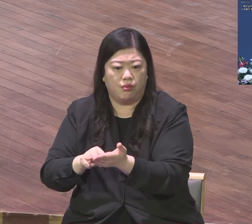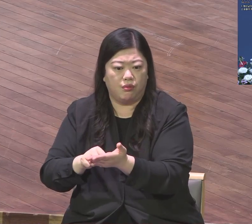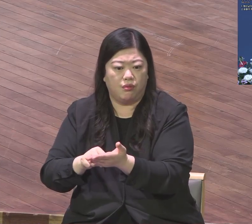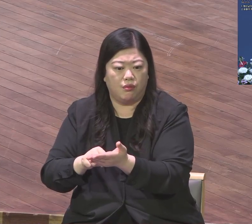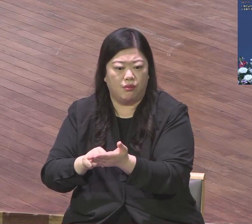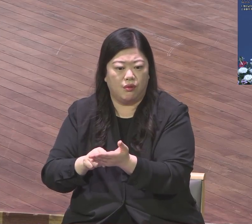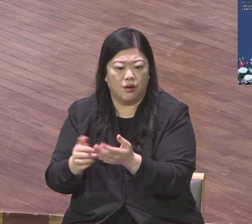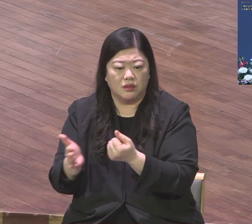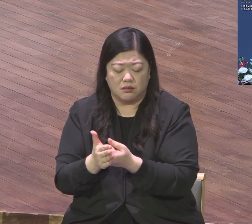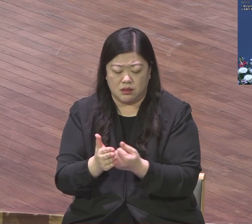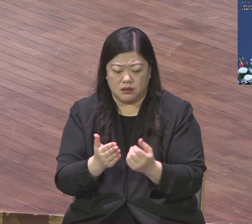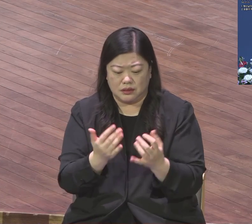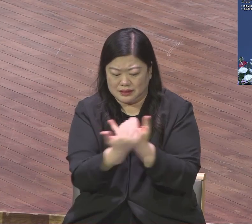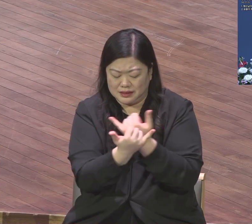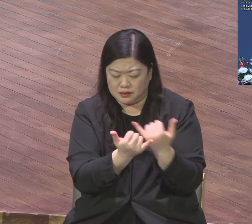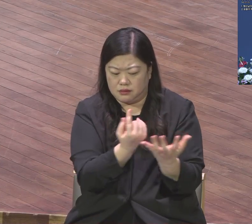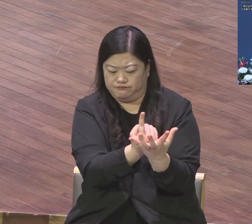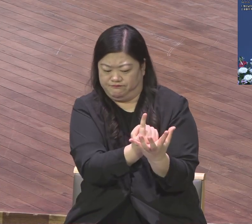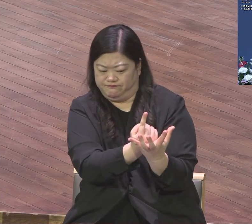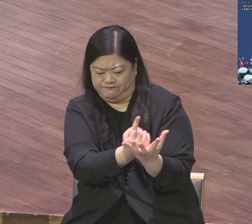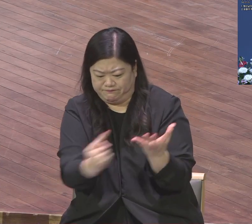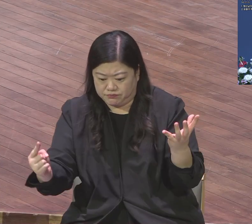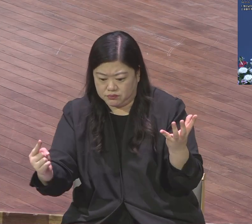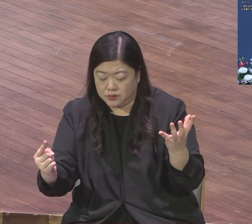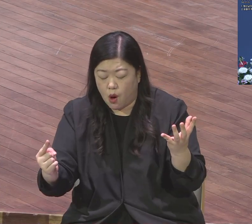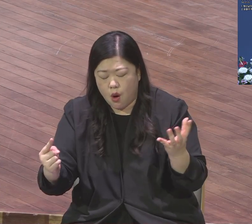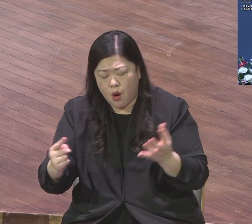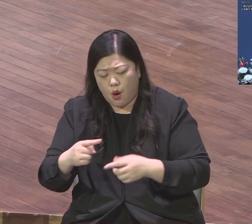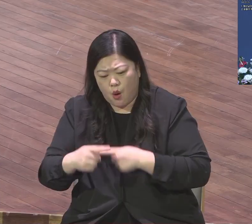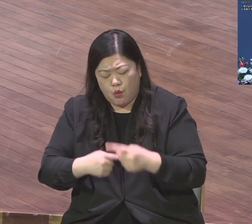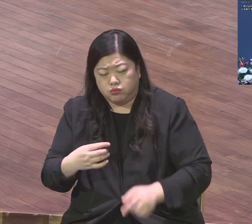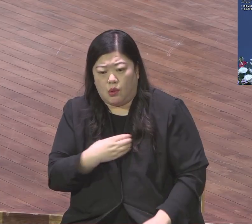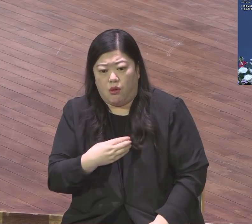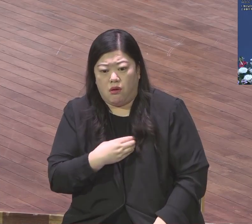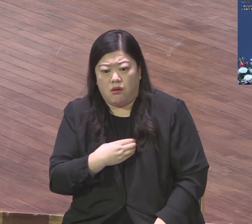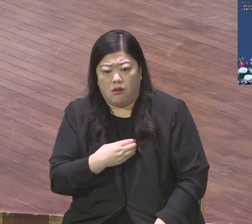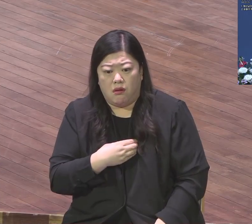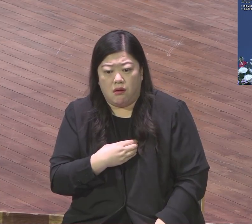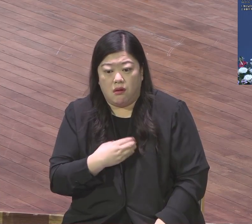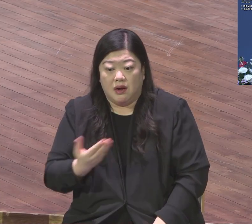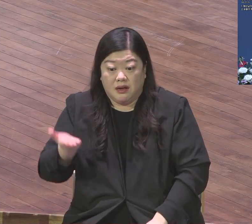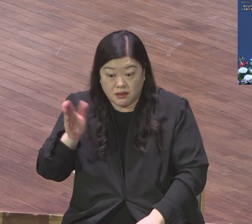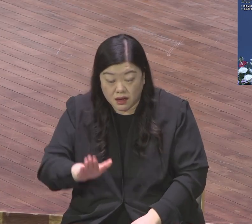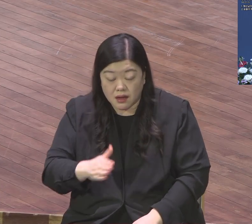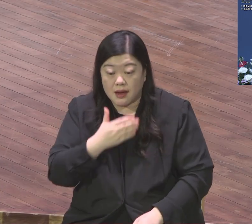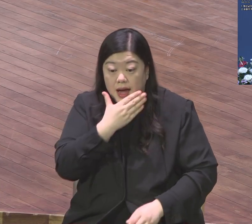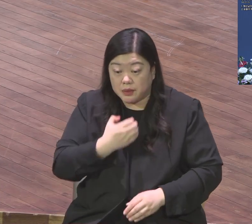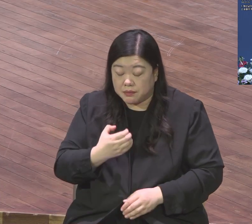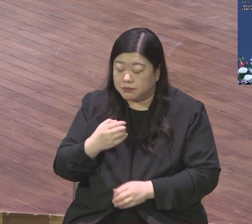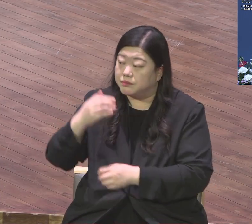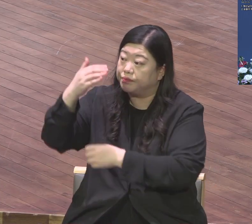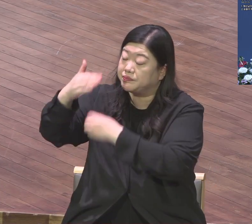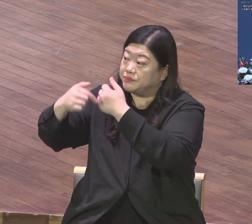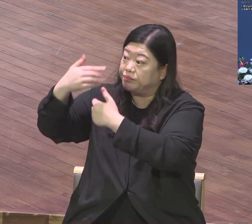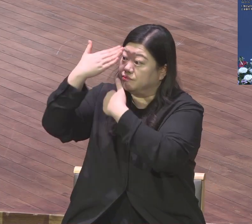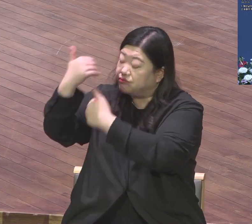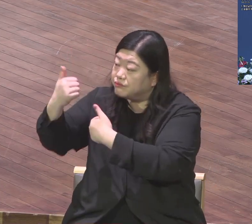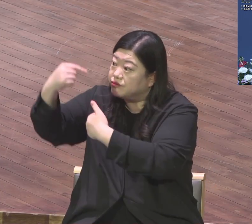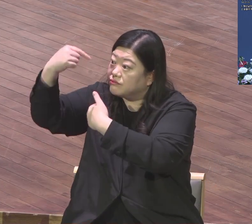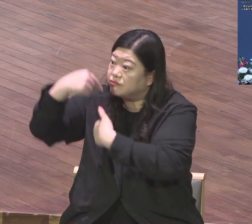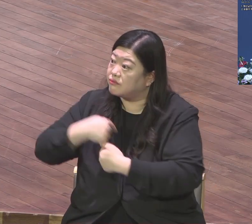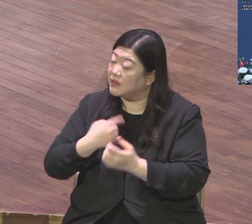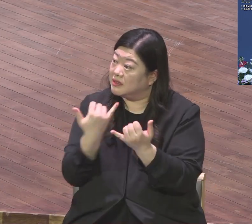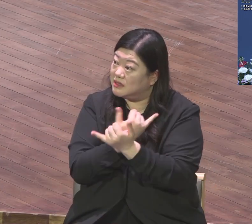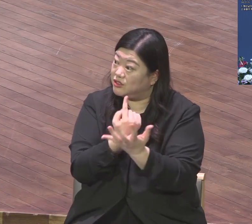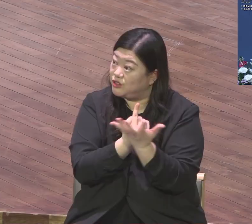없어. 위험을 맞이할 수밖에 없어. 그런데 아브라함 이런 하나님의 말씀에 대해서 이런 방구도